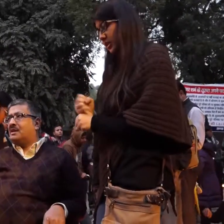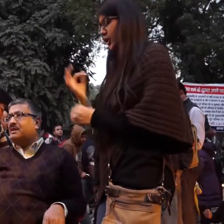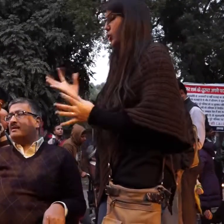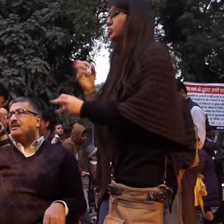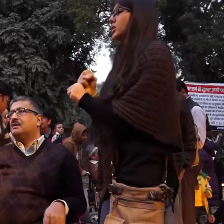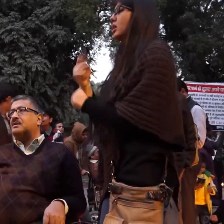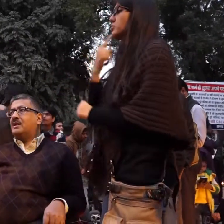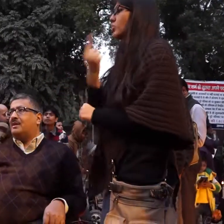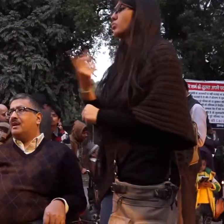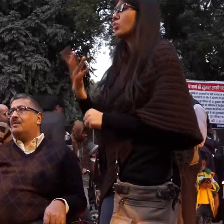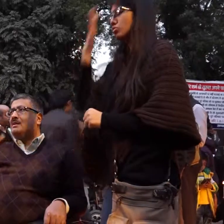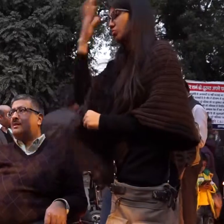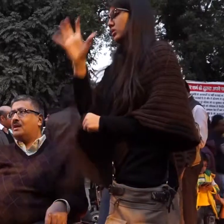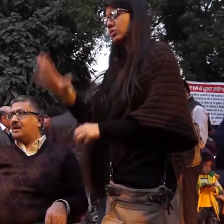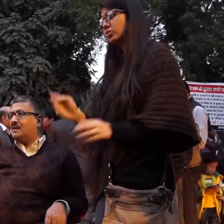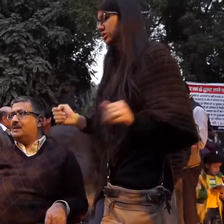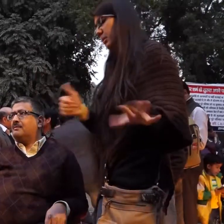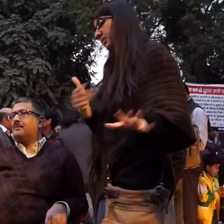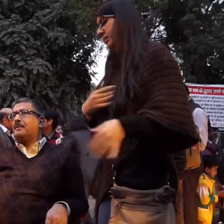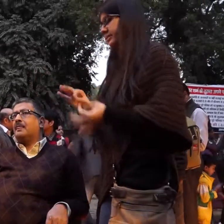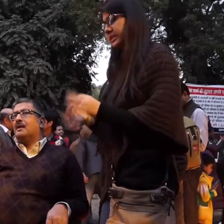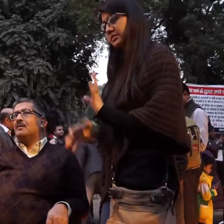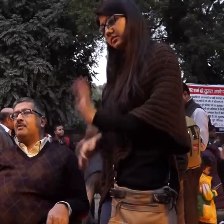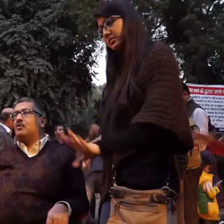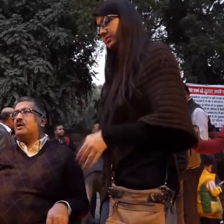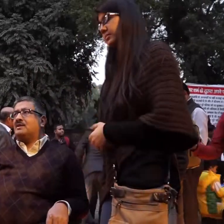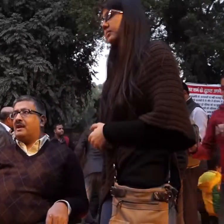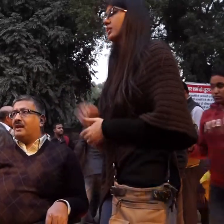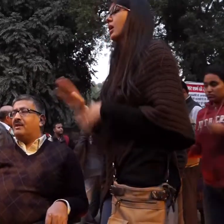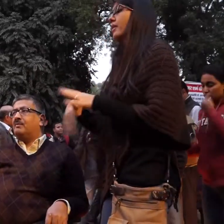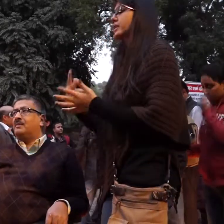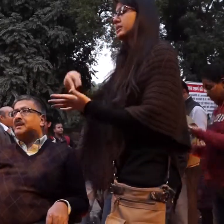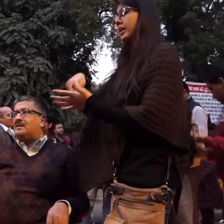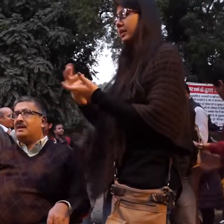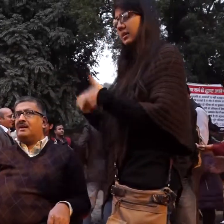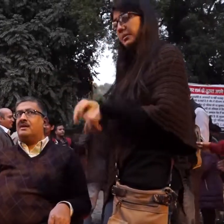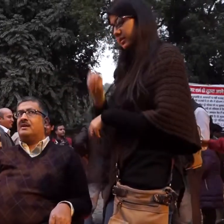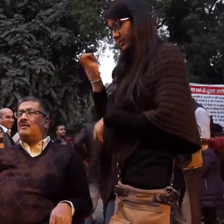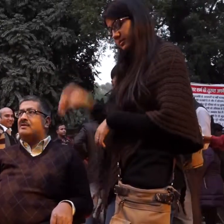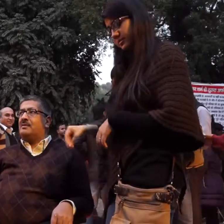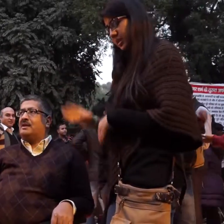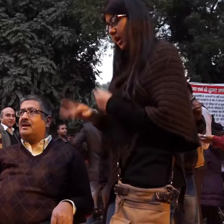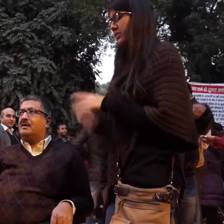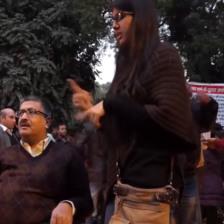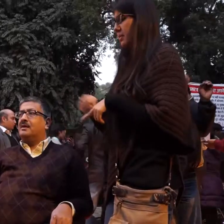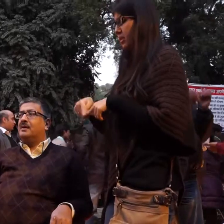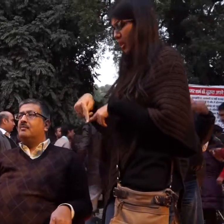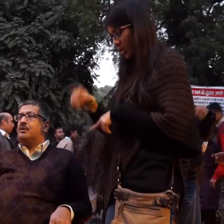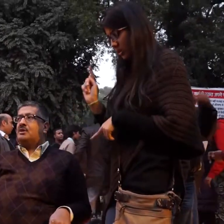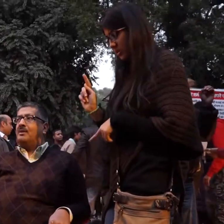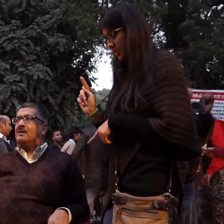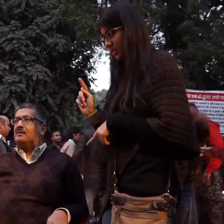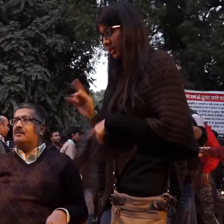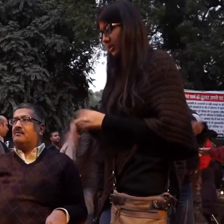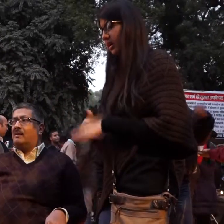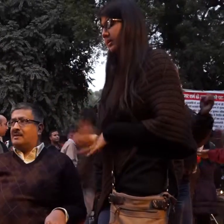चिंता मत करिए, 6 महीने के बाद हम करा देंगे। फिर उन्होंने स्टैंडिंग कमेटी में भेजा, स्टैंडिंग कमेटी ने काफ़ी समय लिया। फिर